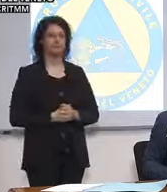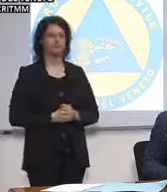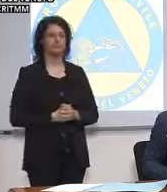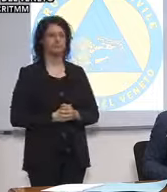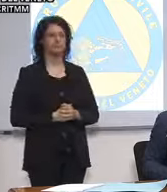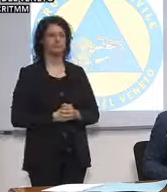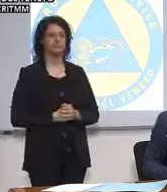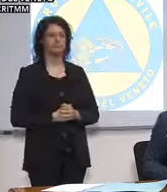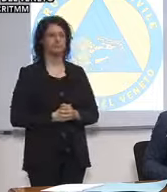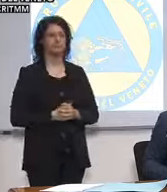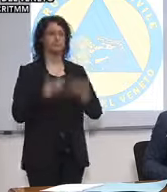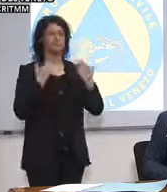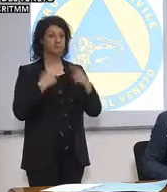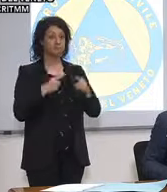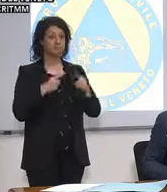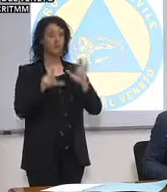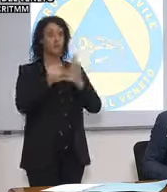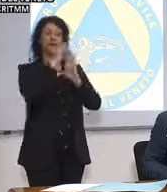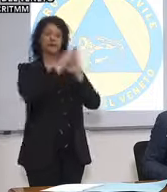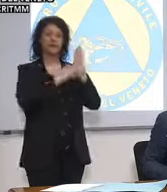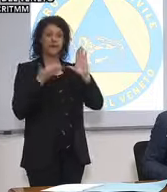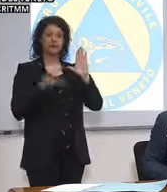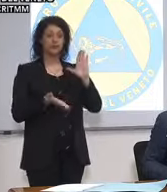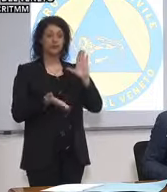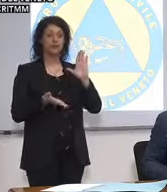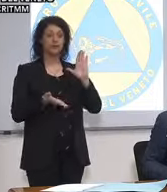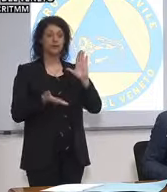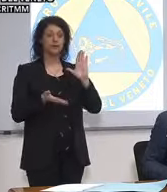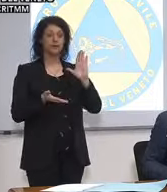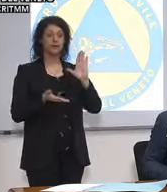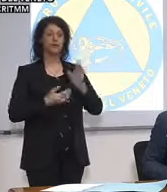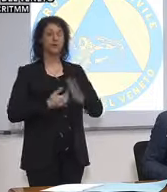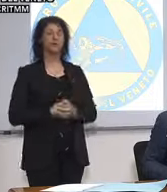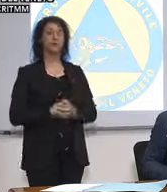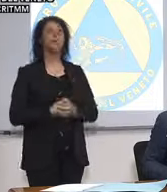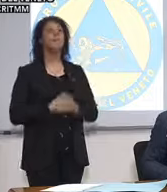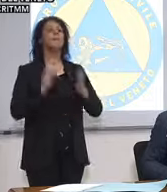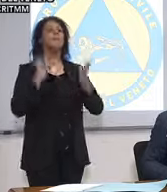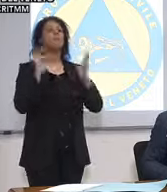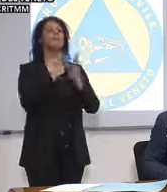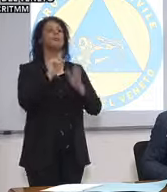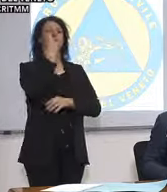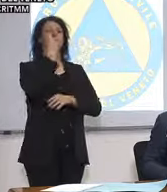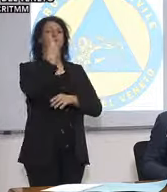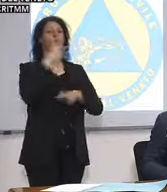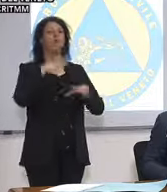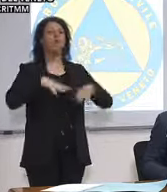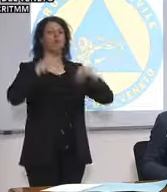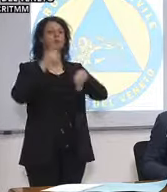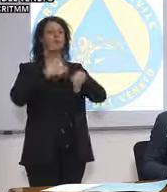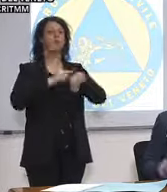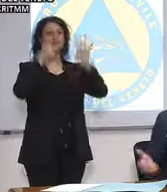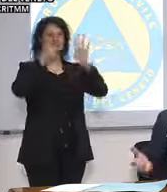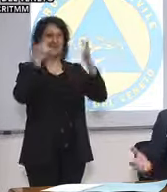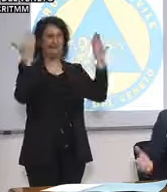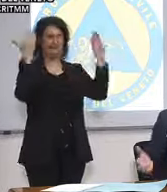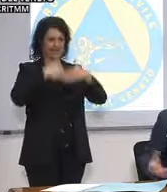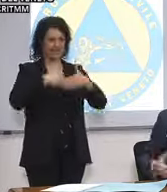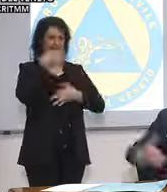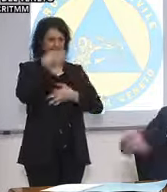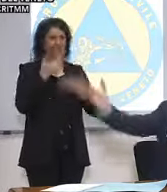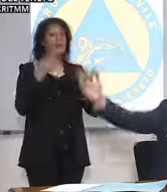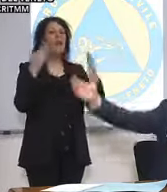La presente ordinanza ha effetto relativamente a disposizione del punto 1 dalle 18 di questa sera, quindi si esce di